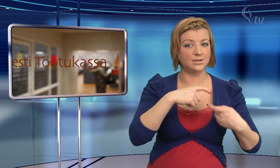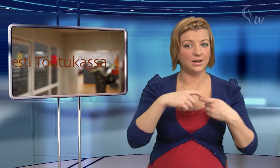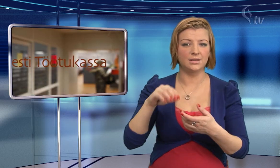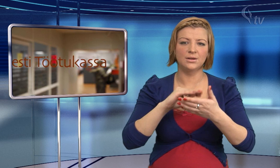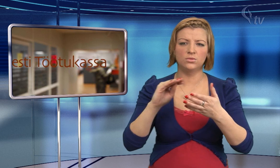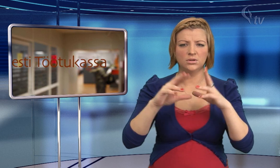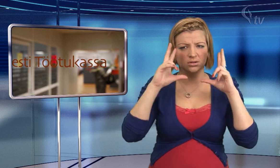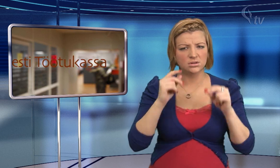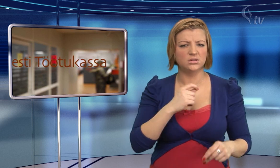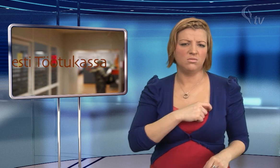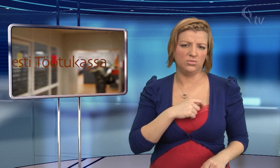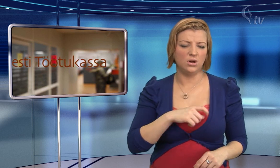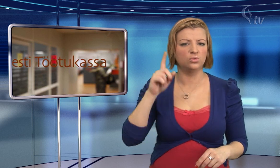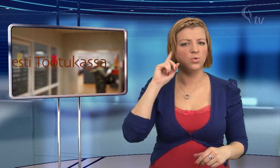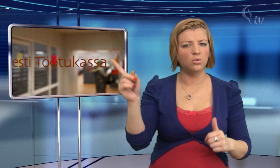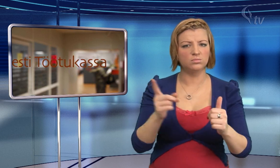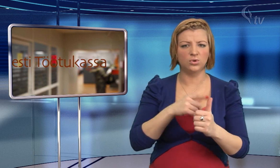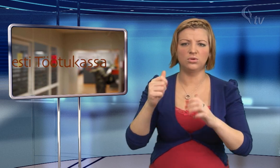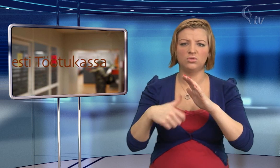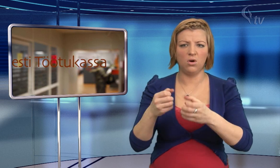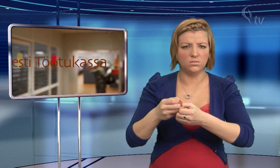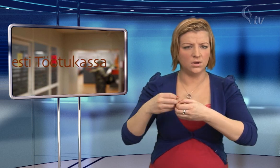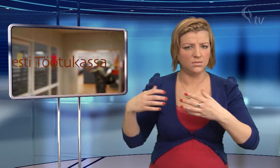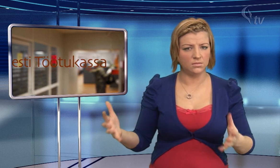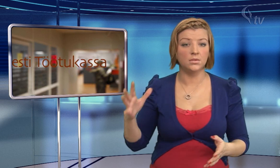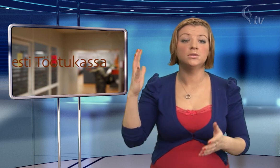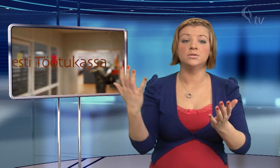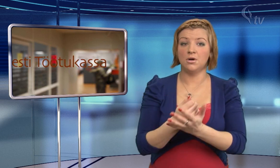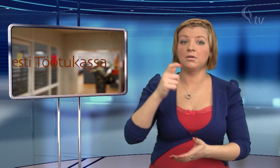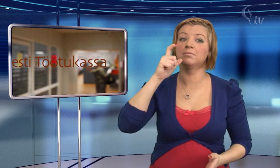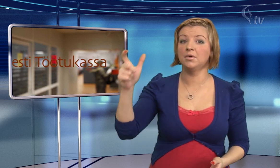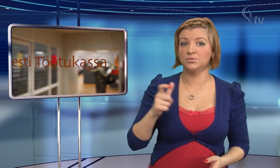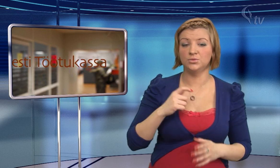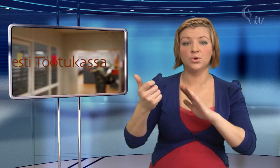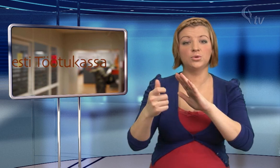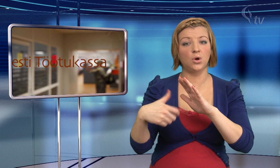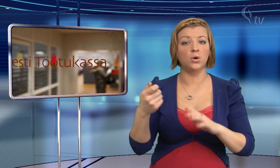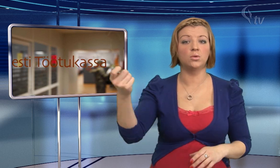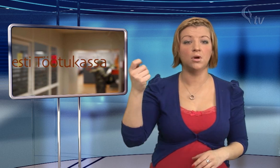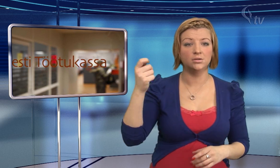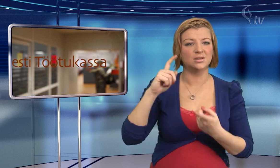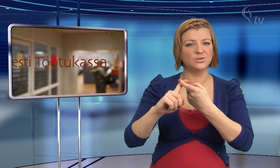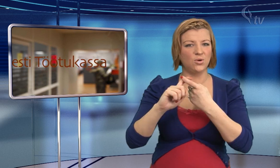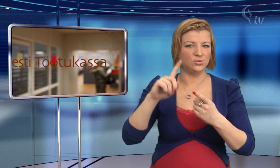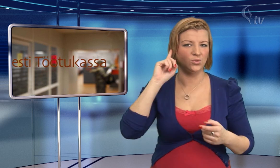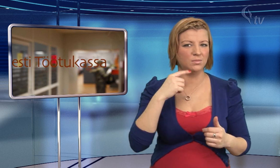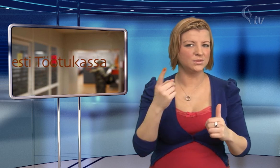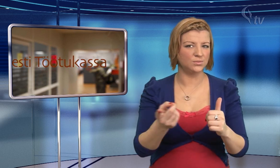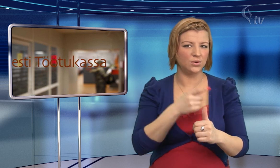Eesti Kurtide Liit sai vastuse Töötukassalt seoses kuulmispuuetega inimeste süveneva tööpuudusega. Eesti Kurtide